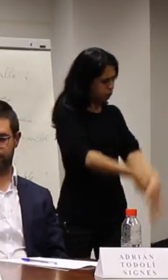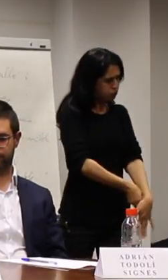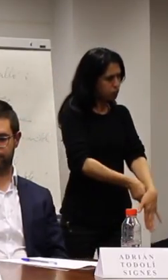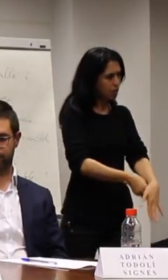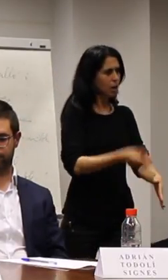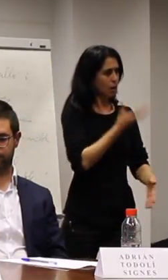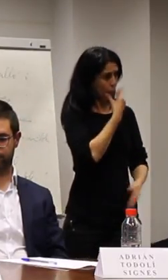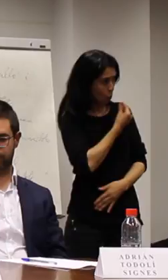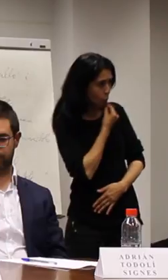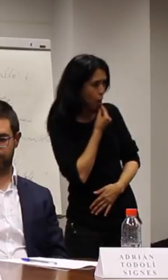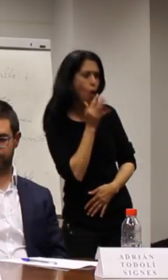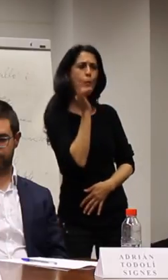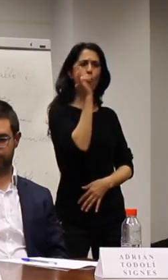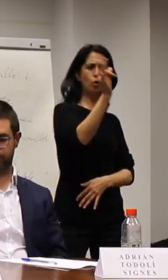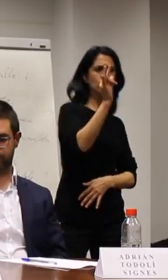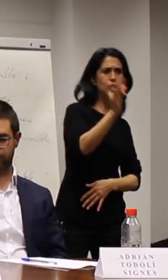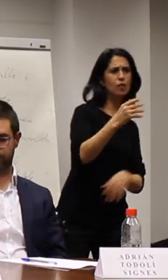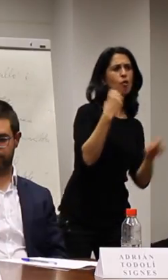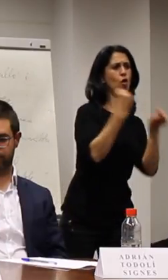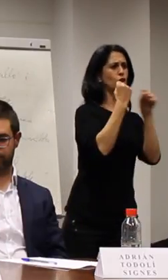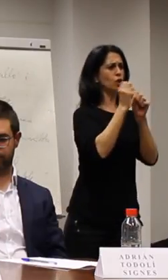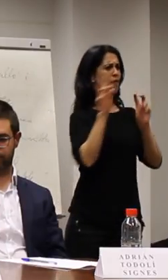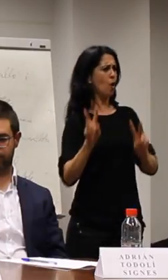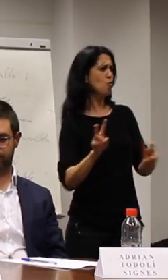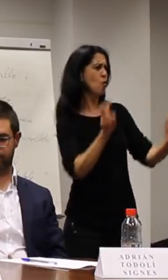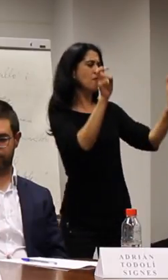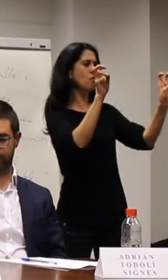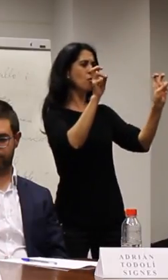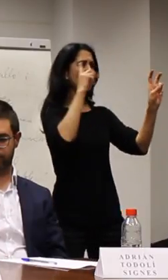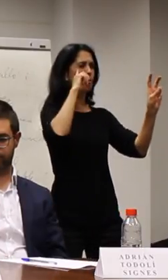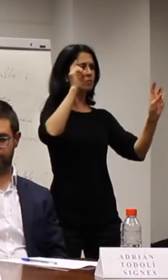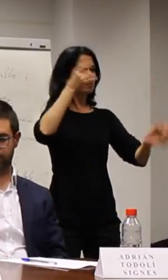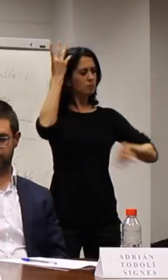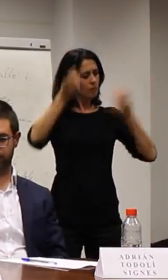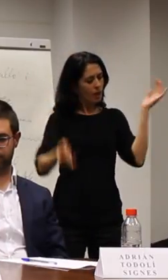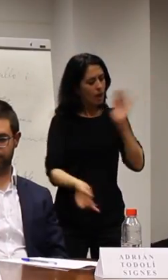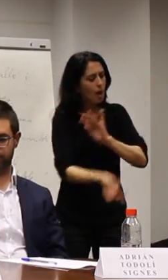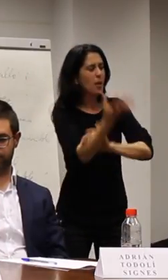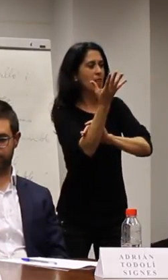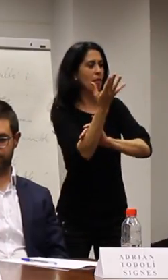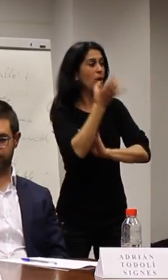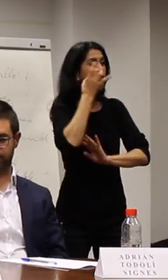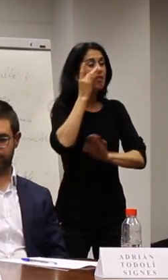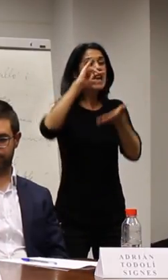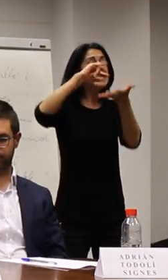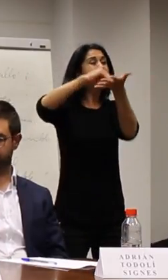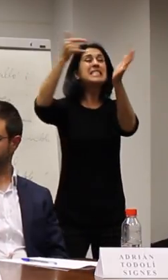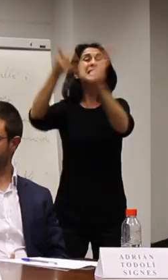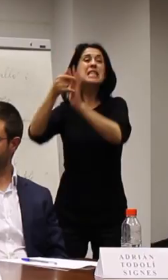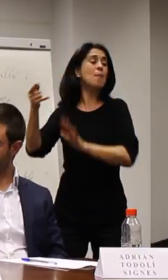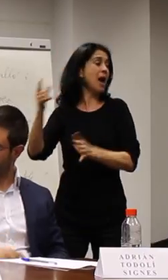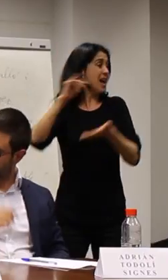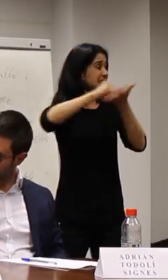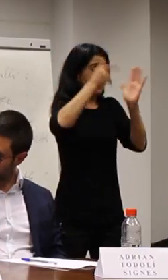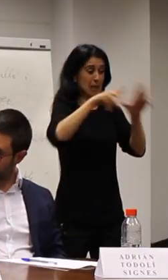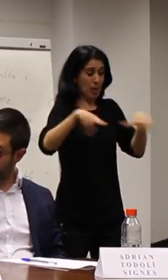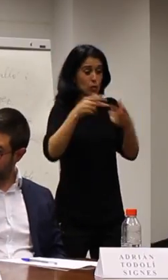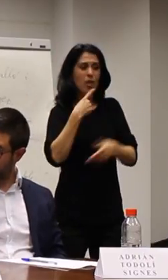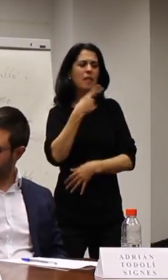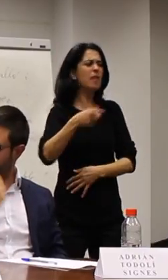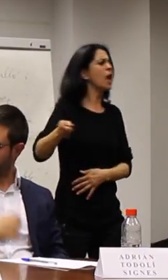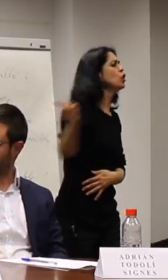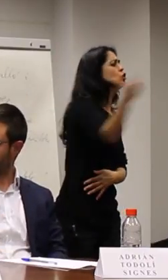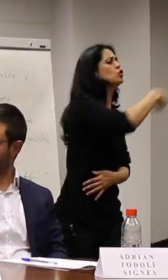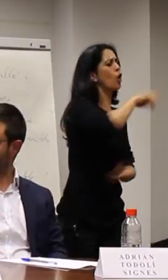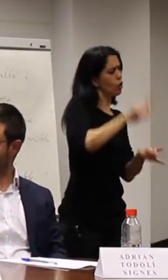positiva, abre nuevos empleos, esa visión de emprendedores. Luego el sistema quiere convertirnos a todos en emprendedores. Usted no debe estar quieto,